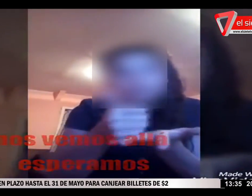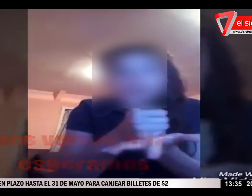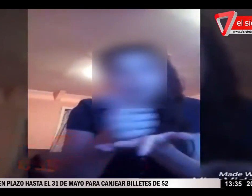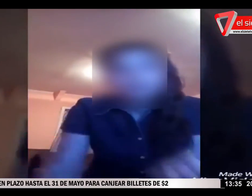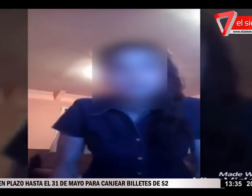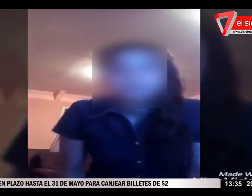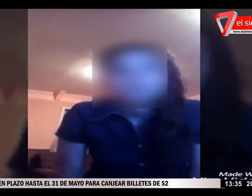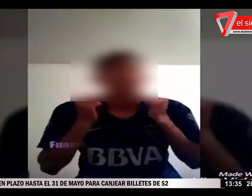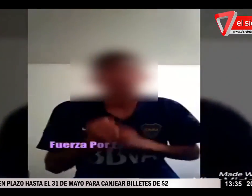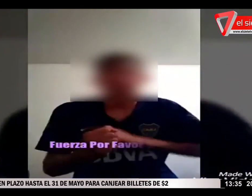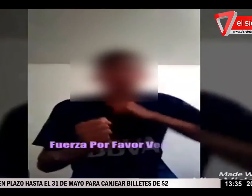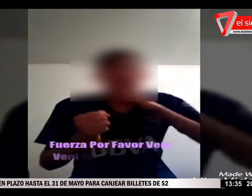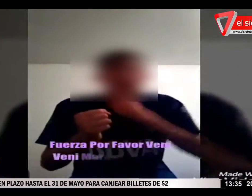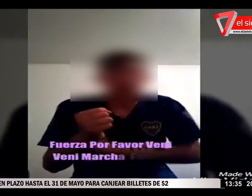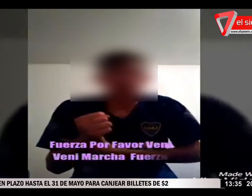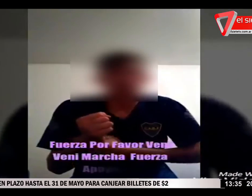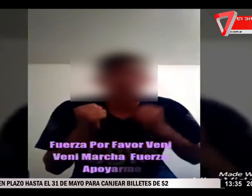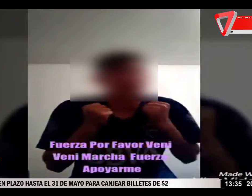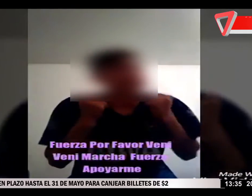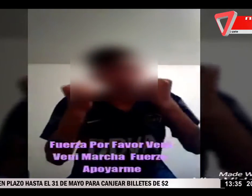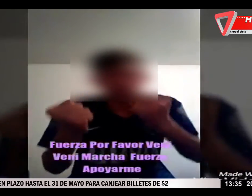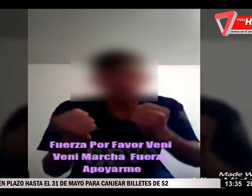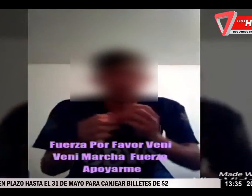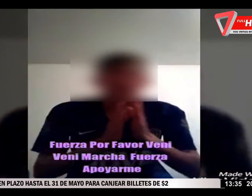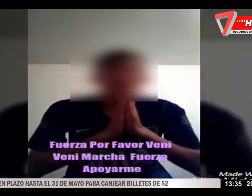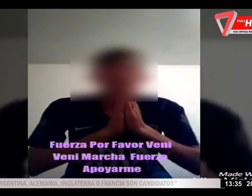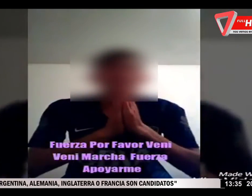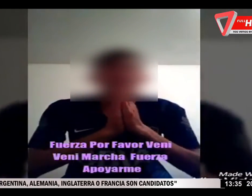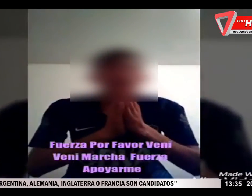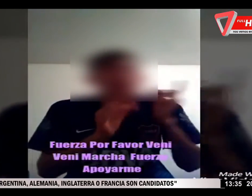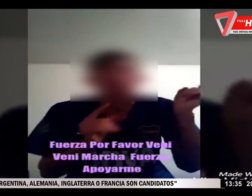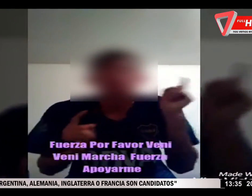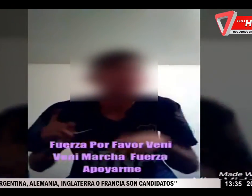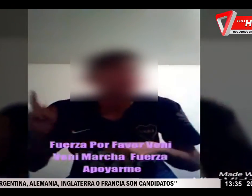importante, se está acabando el plazo de la instrucción y viene la elevación a juicio de la causa.